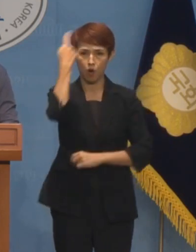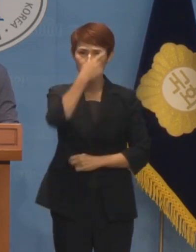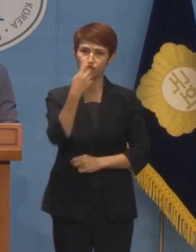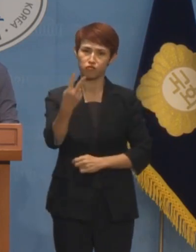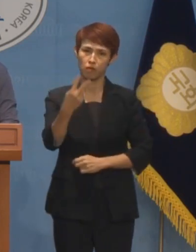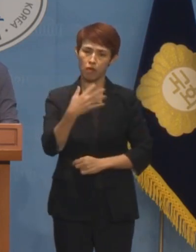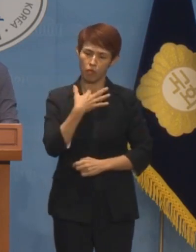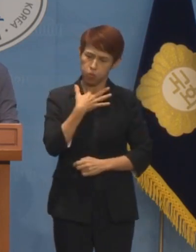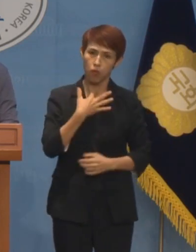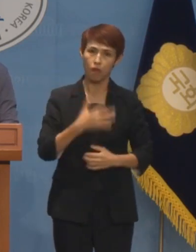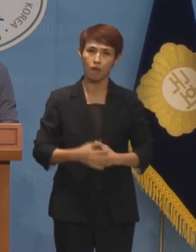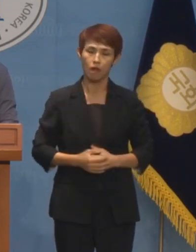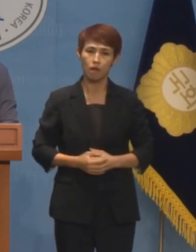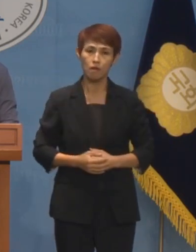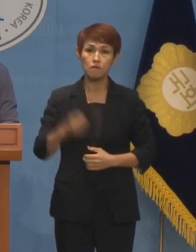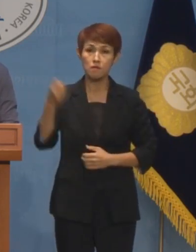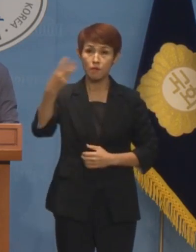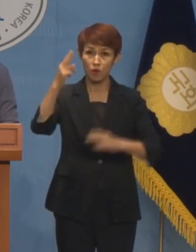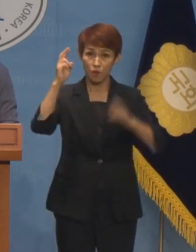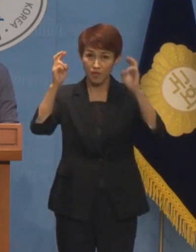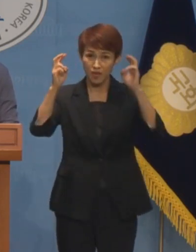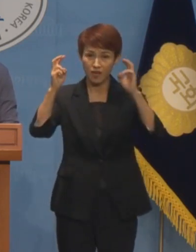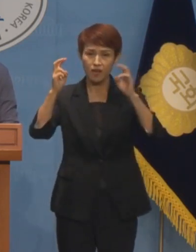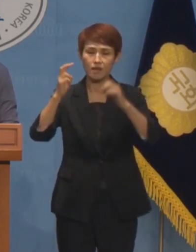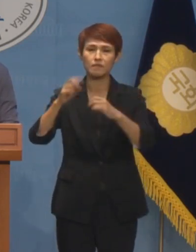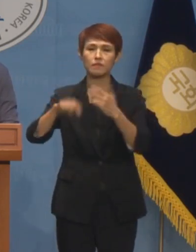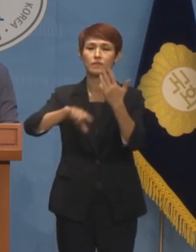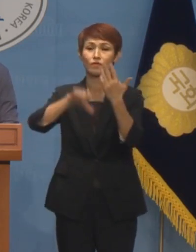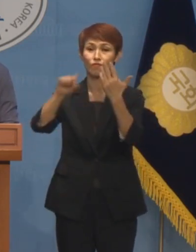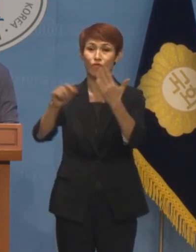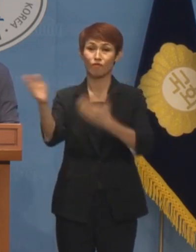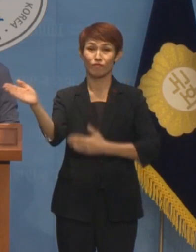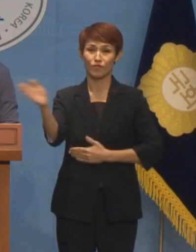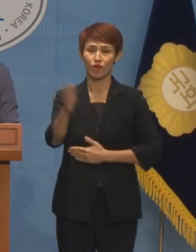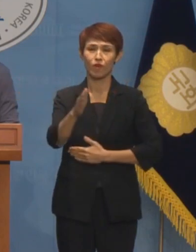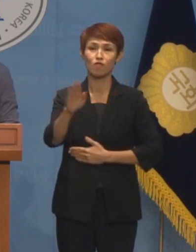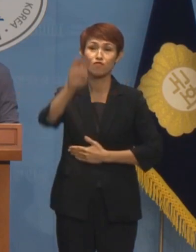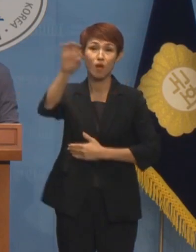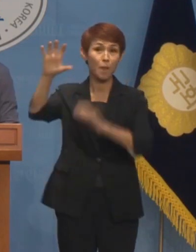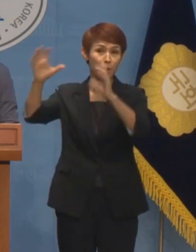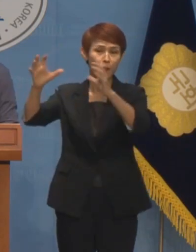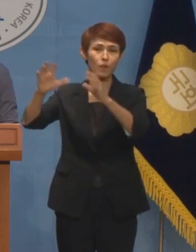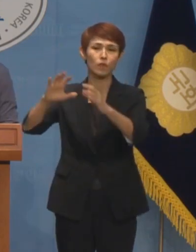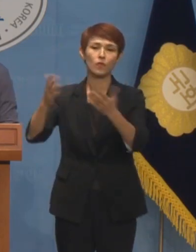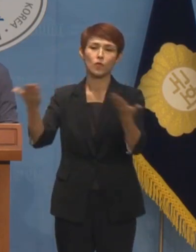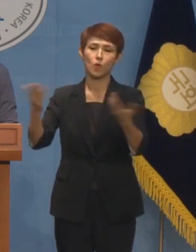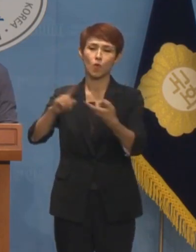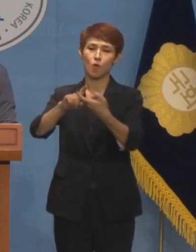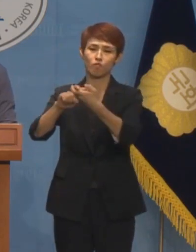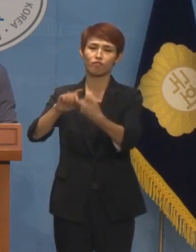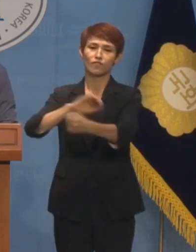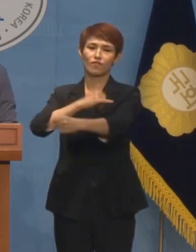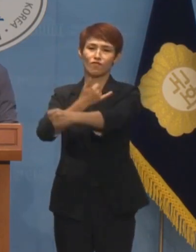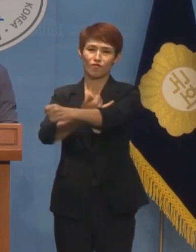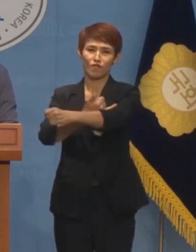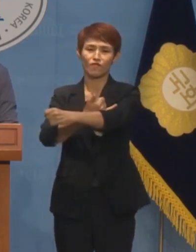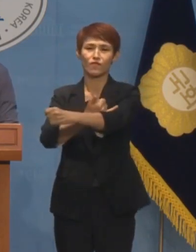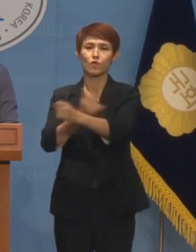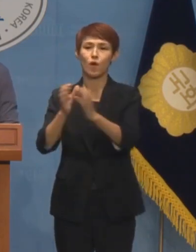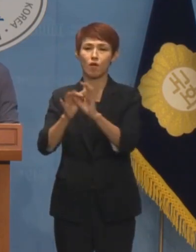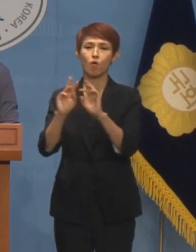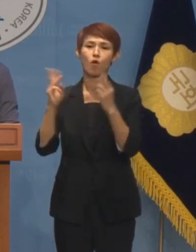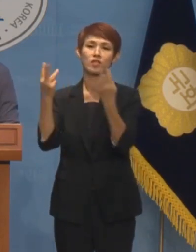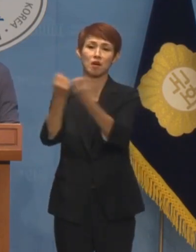가증스럽습니다. 삼성전자가 다음 달부터 유럽에서 이른바 노동인권 이해관계자 워크숍을 개최한다고